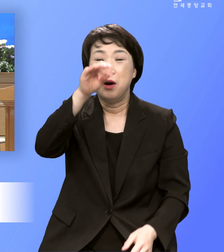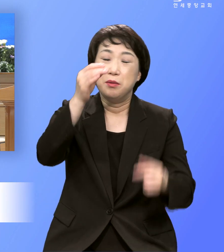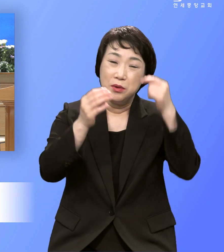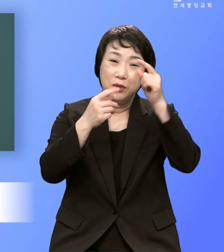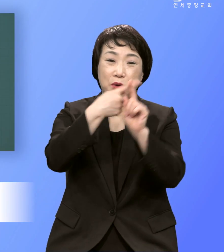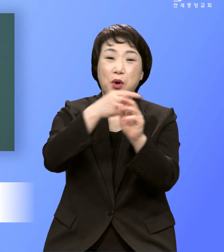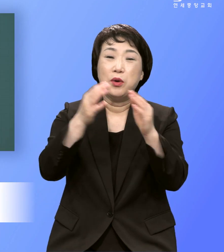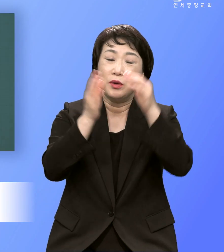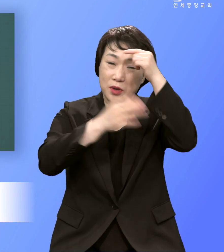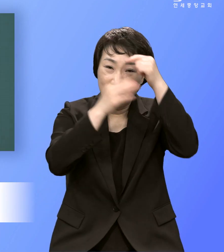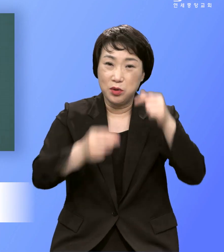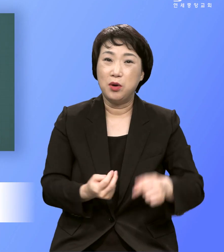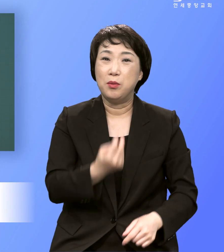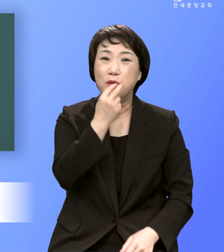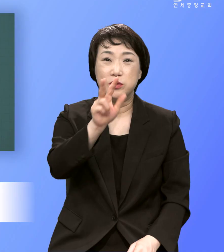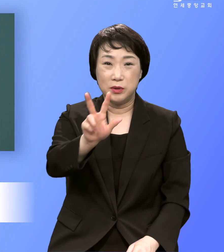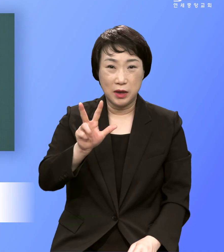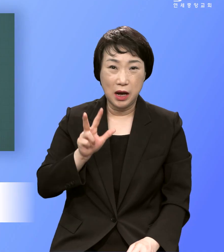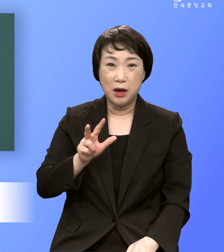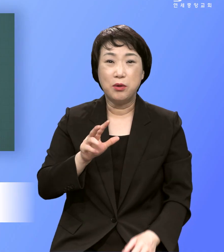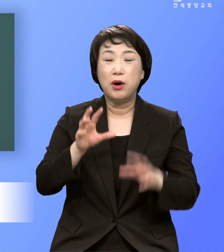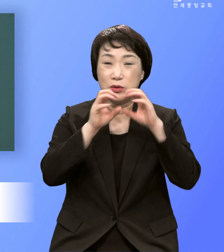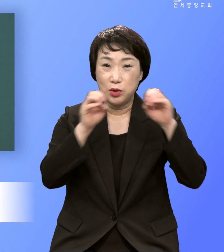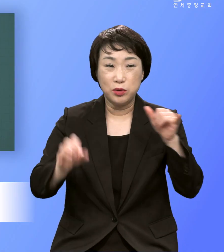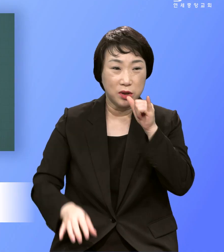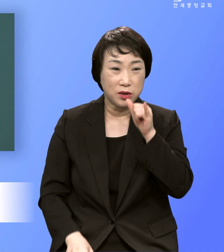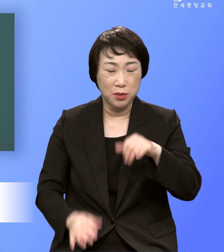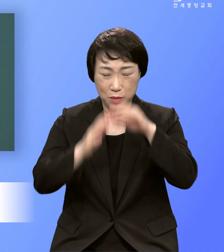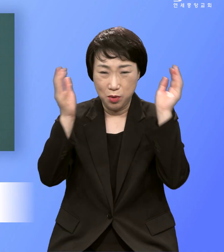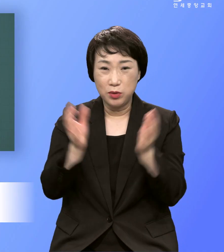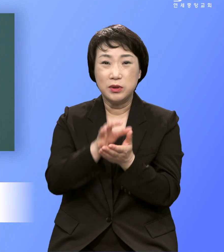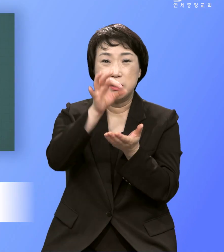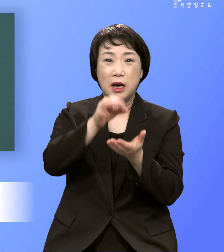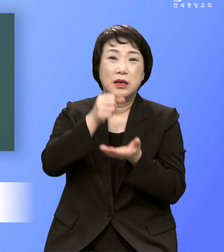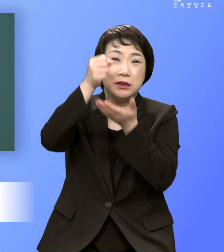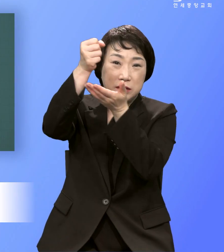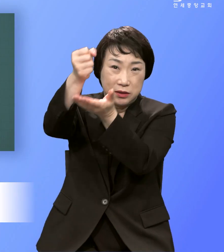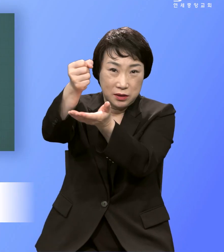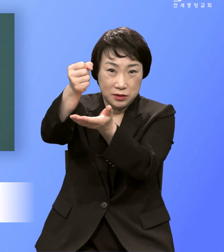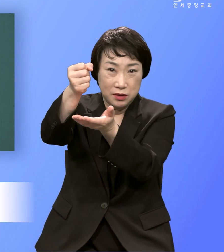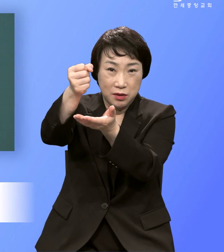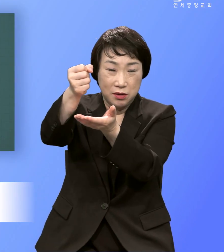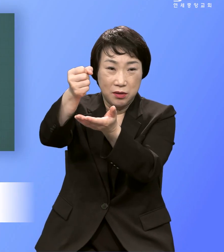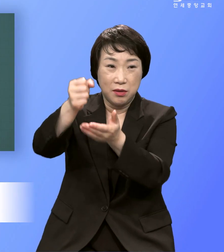초대교인들은 목숨을 걸었어. 전 재산을 다 내놨다.